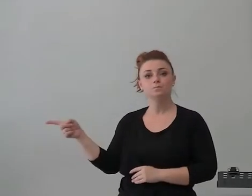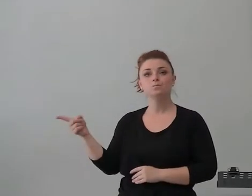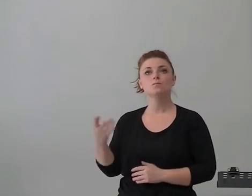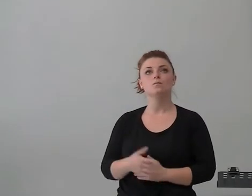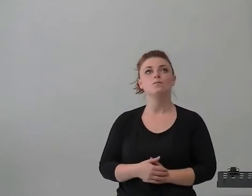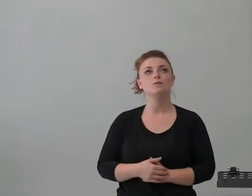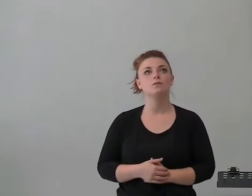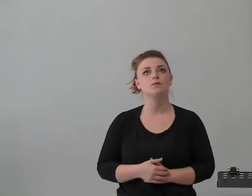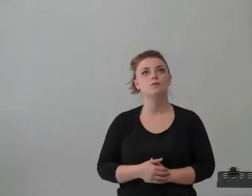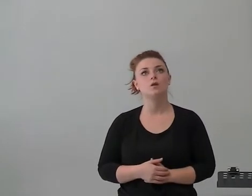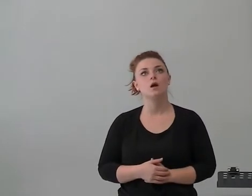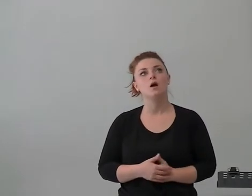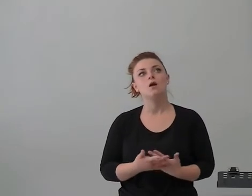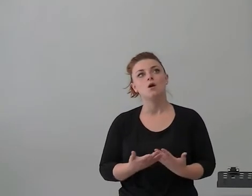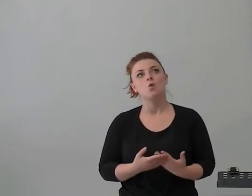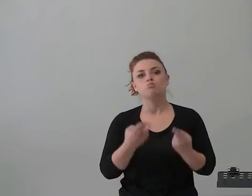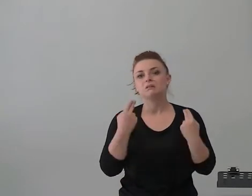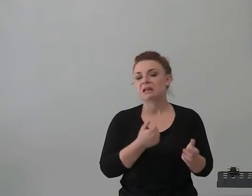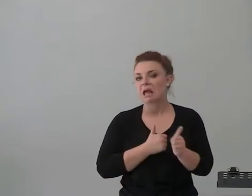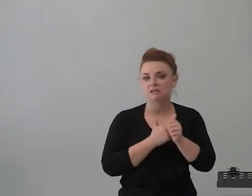Ubbidienza. Ubbidienza.